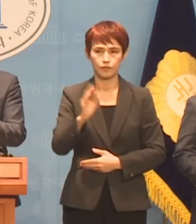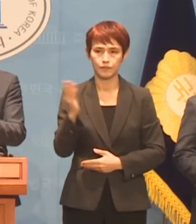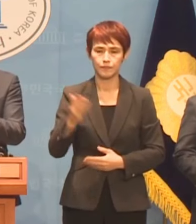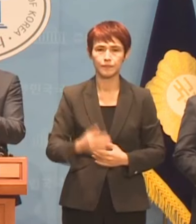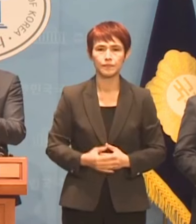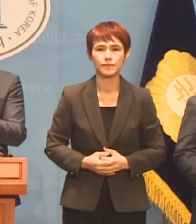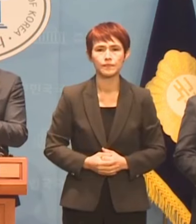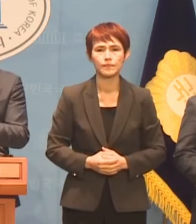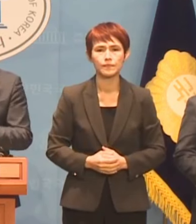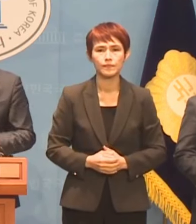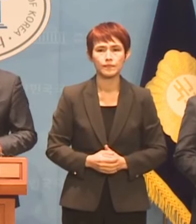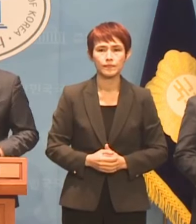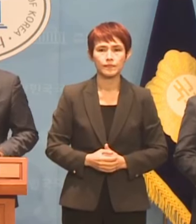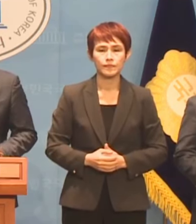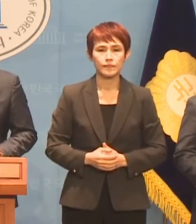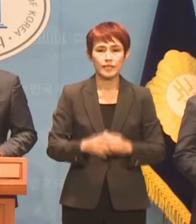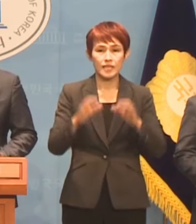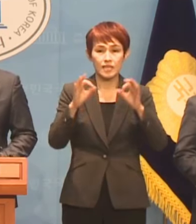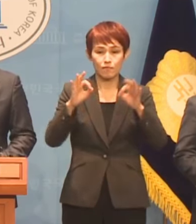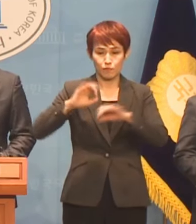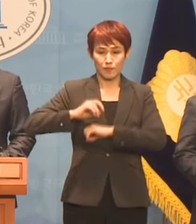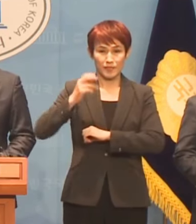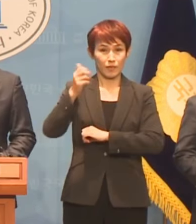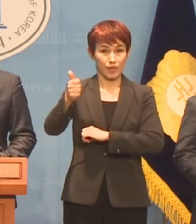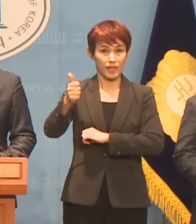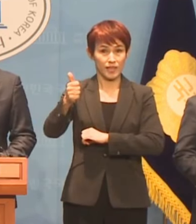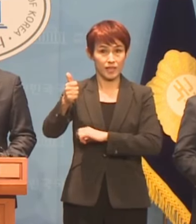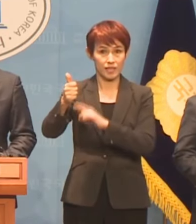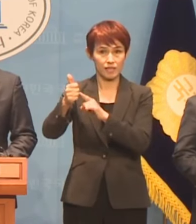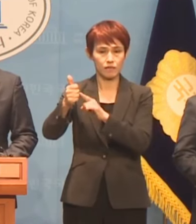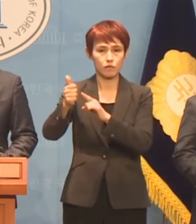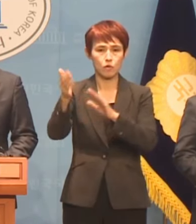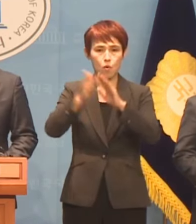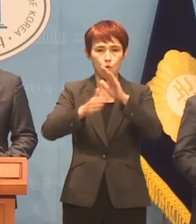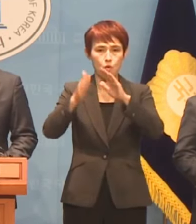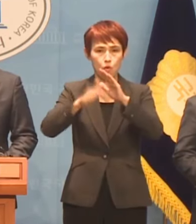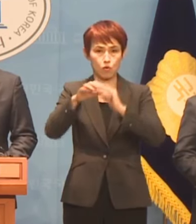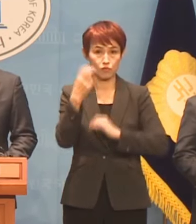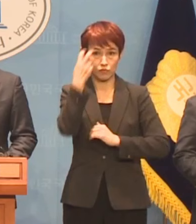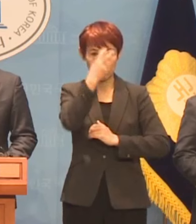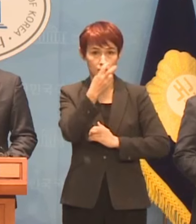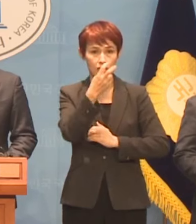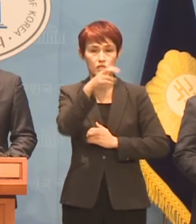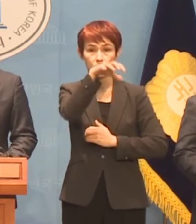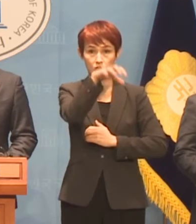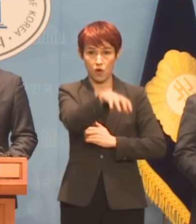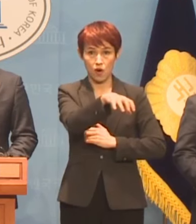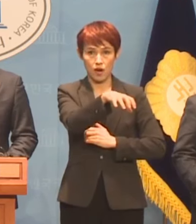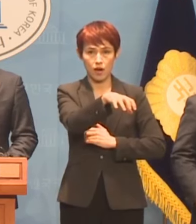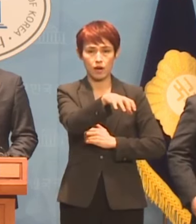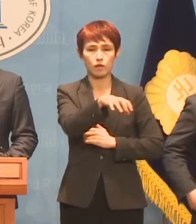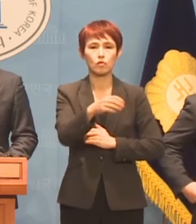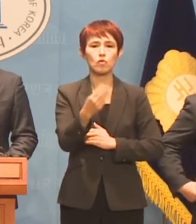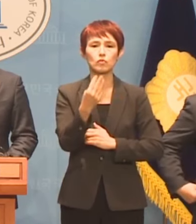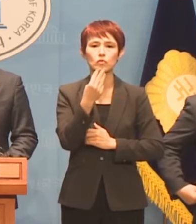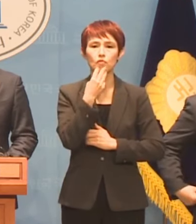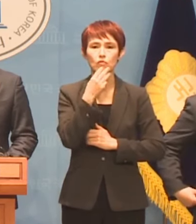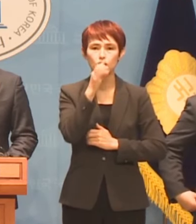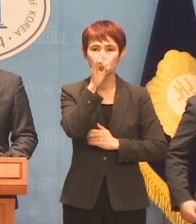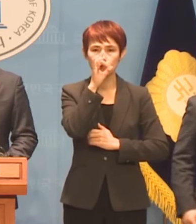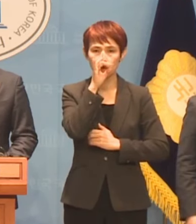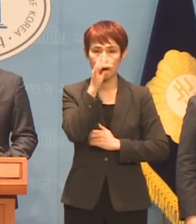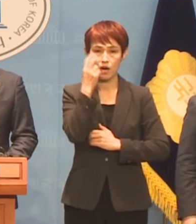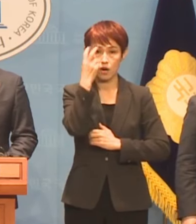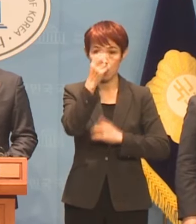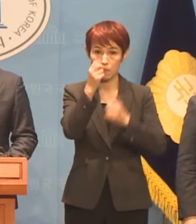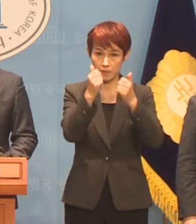참석하셨습니다. 이미 김용현 전 장관은 공수처 수사 4부에 그리고 서울중앙지검 형사